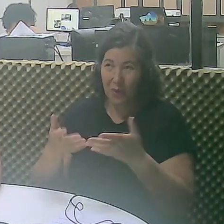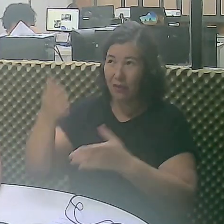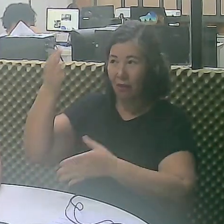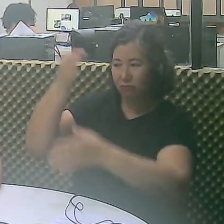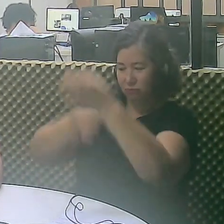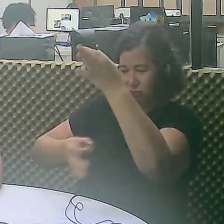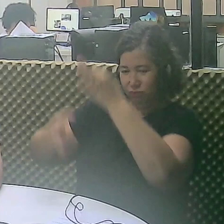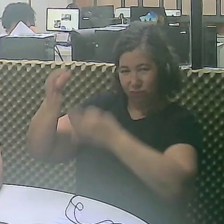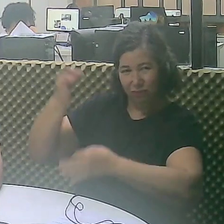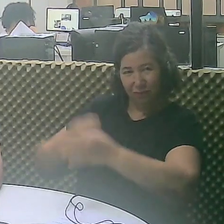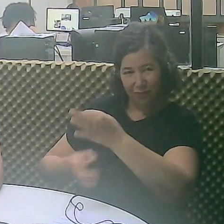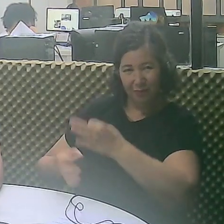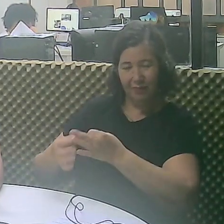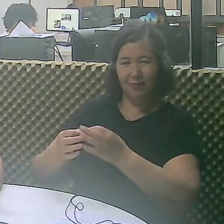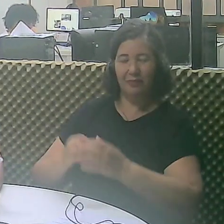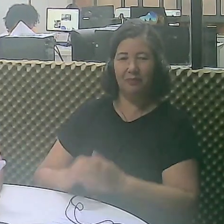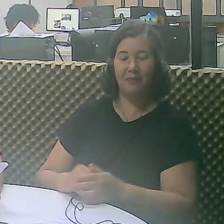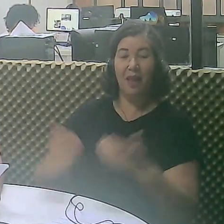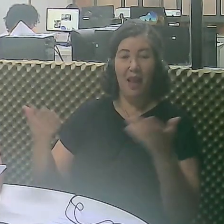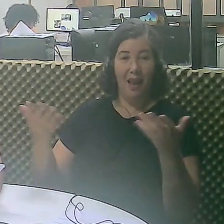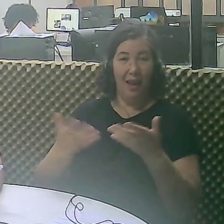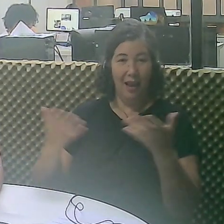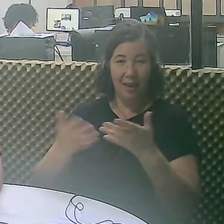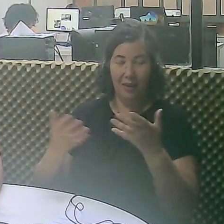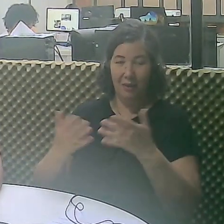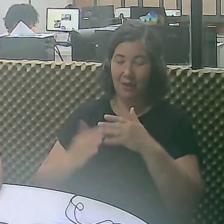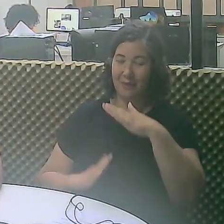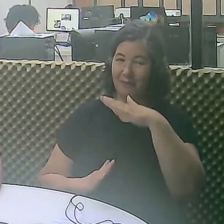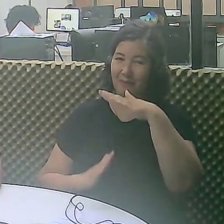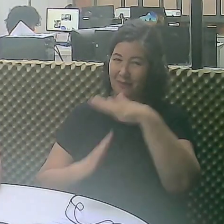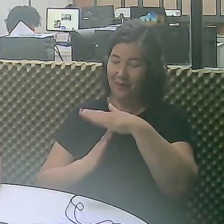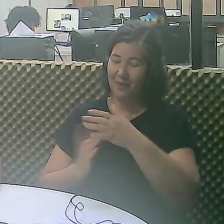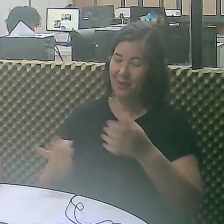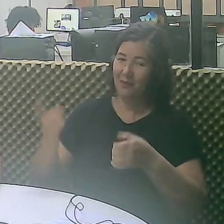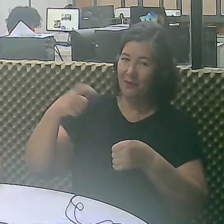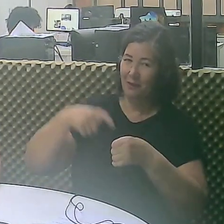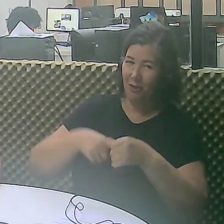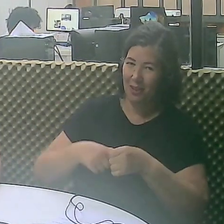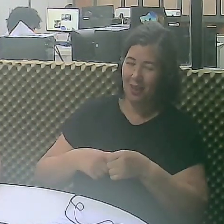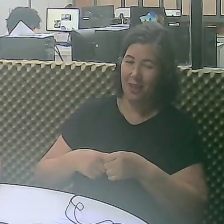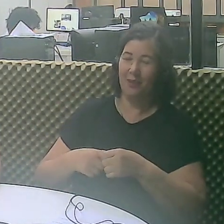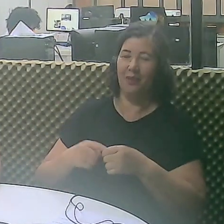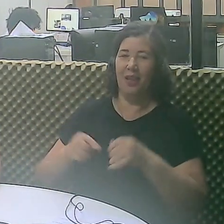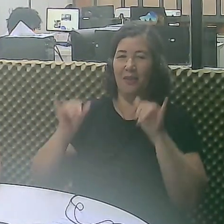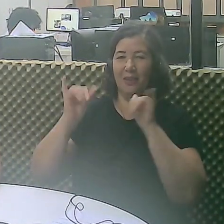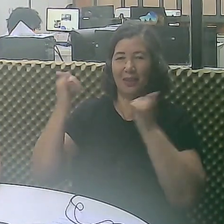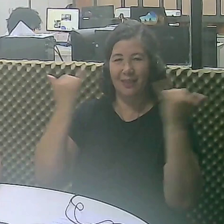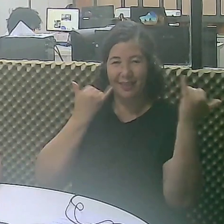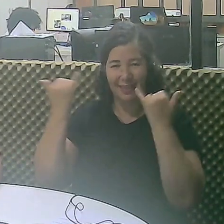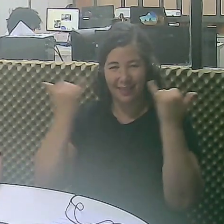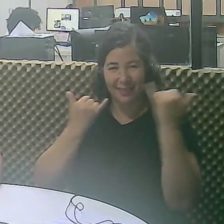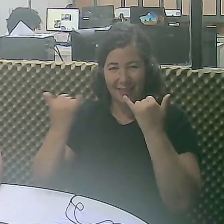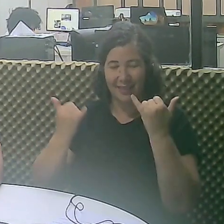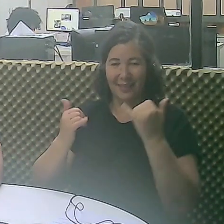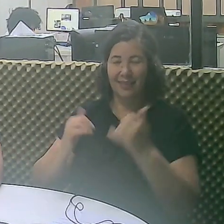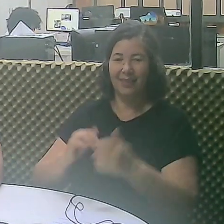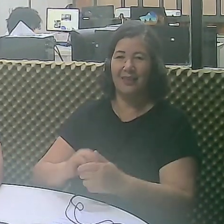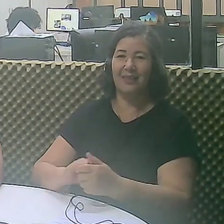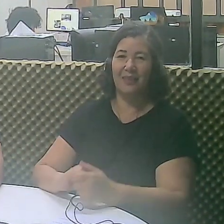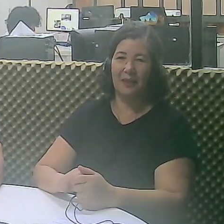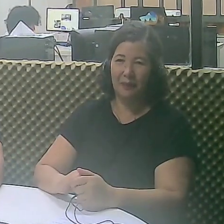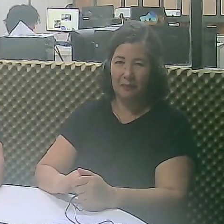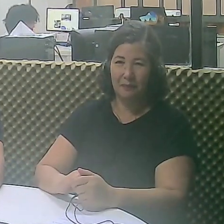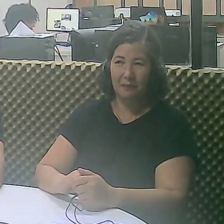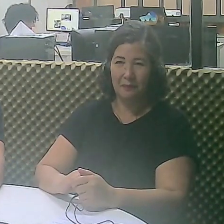mastro. Agora vamos para um rápido intervalo, já já estamos de volta com o Giro de Notícias. Essa é a capa de